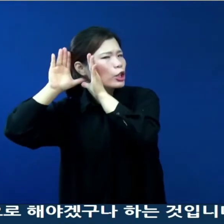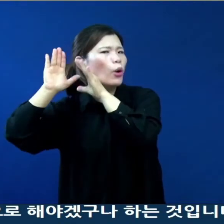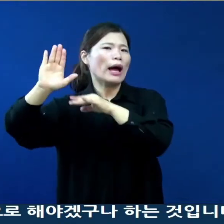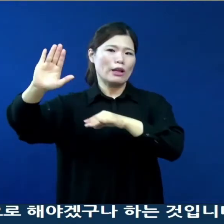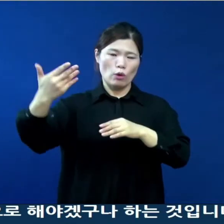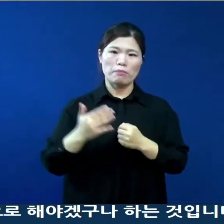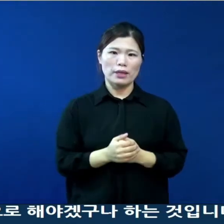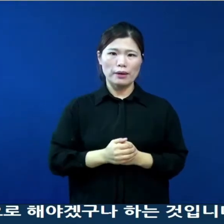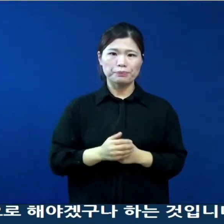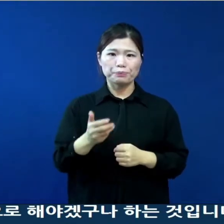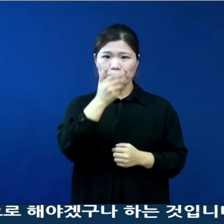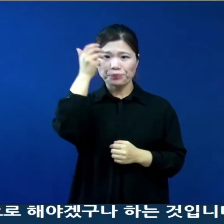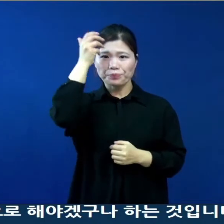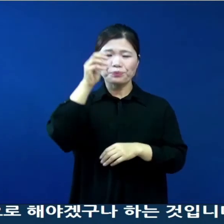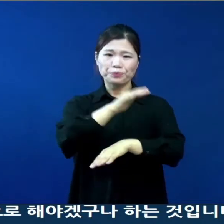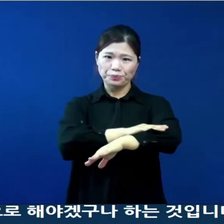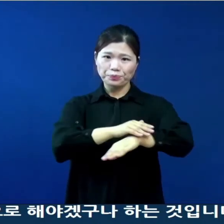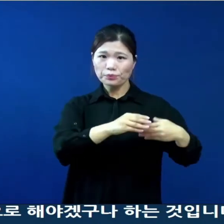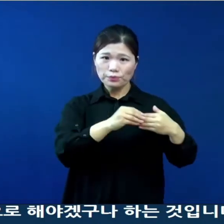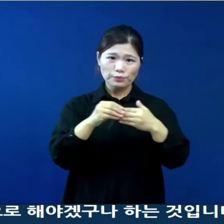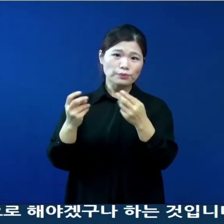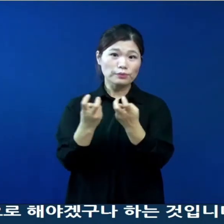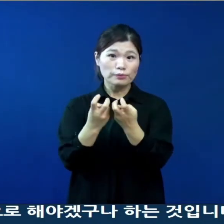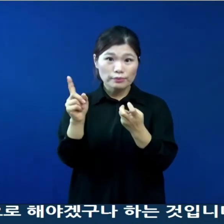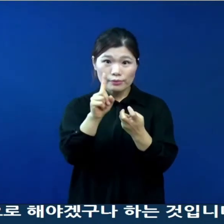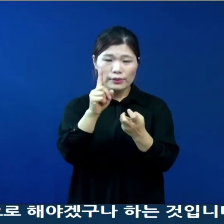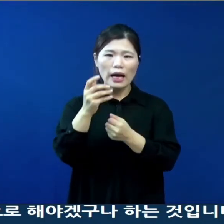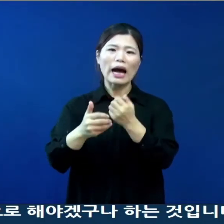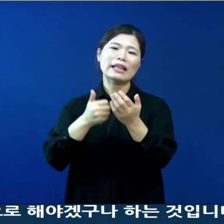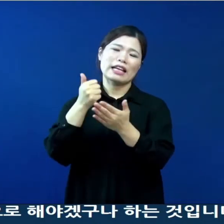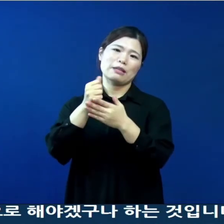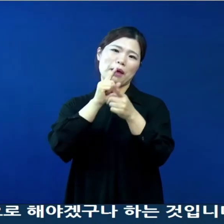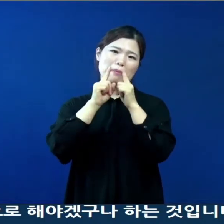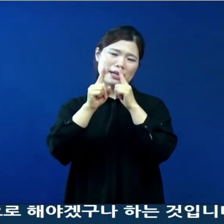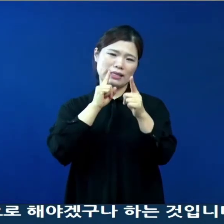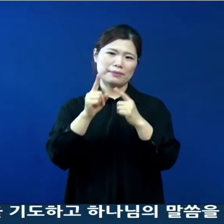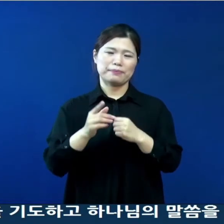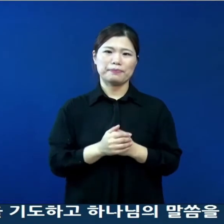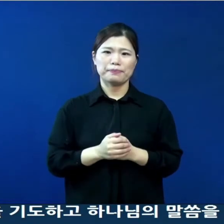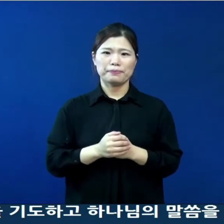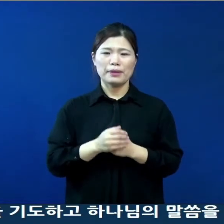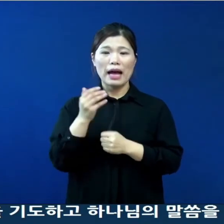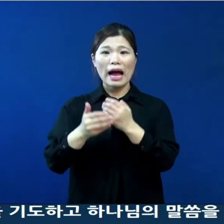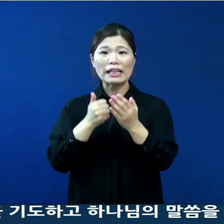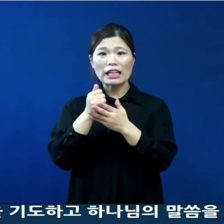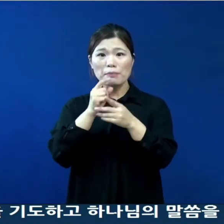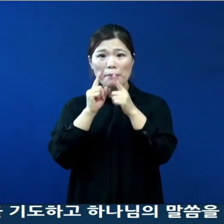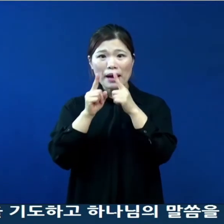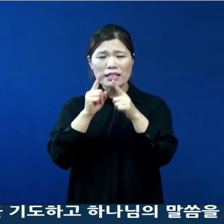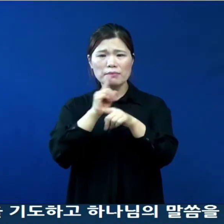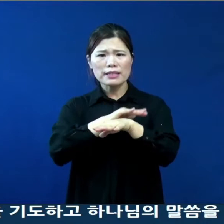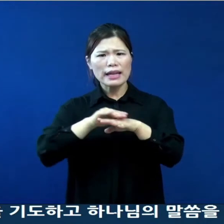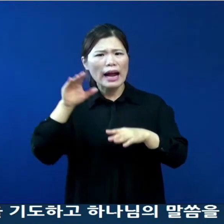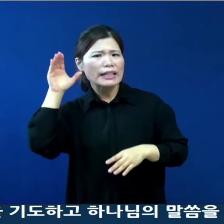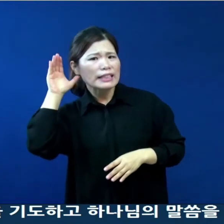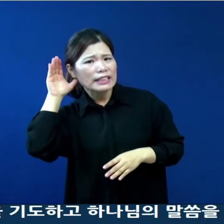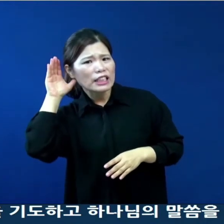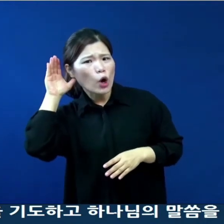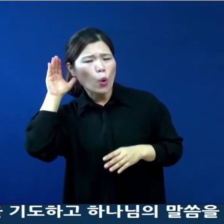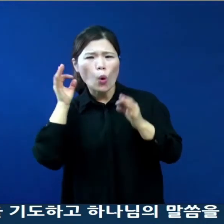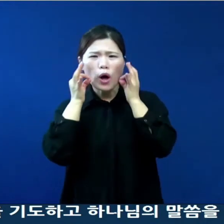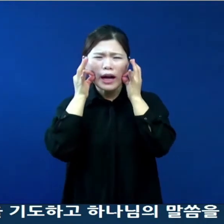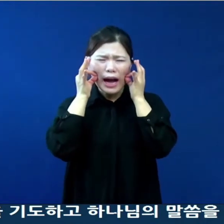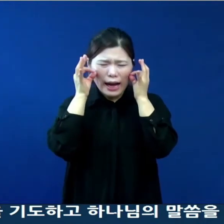가장 잘 인도하시는 방법은 바로 하나님의 말씀입니다. 하나님의 말씀을 들으려고